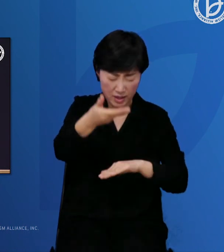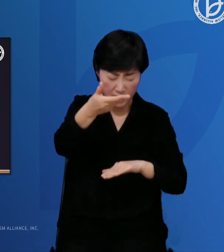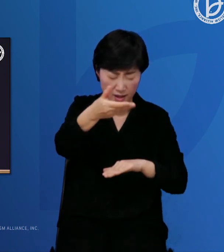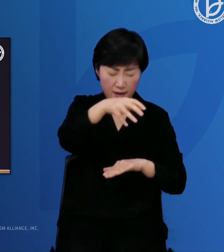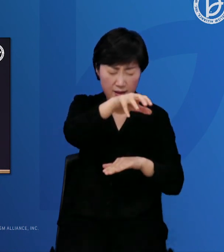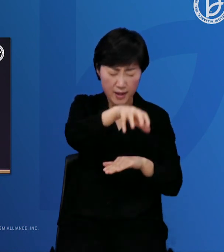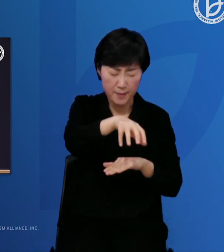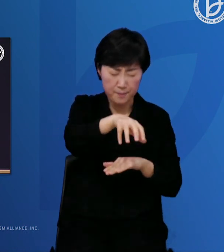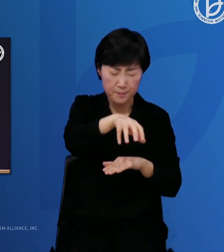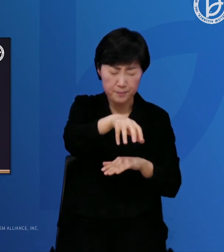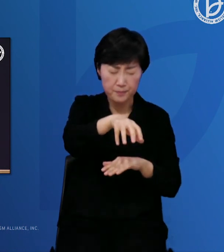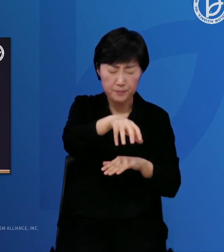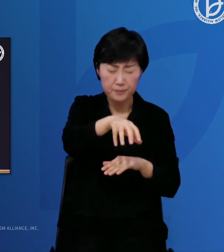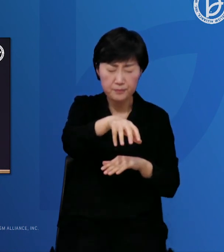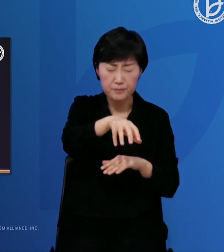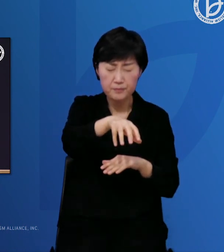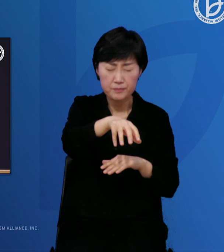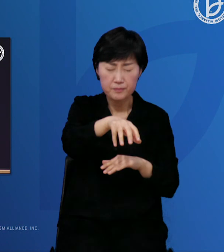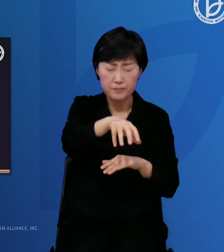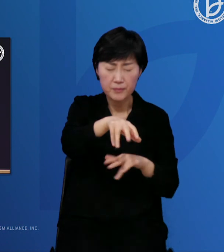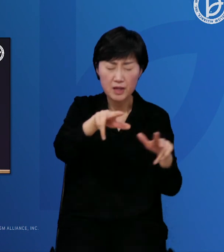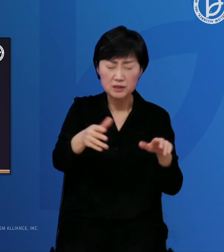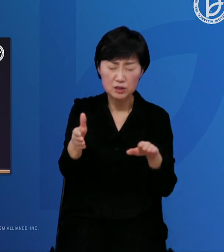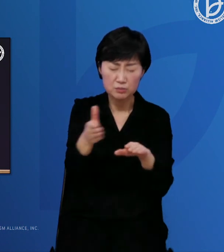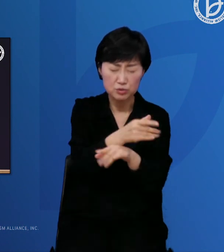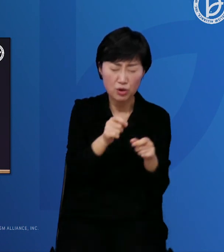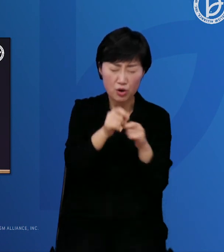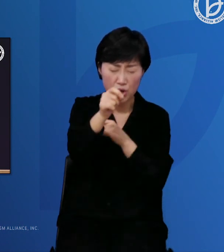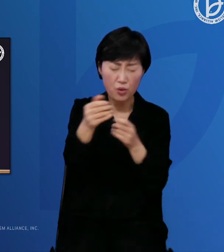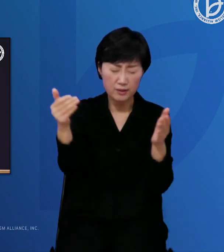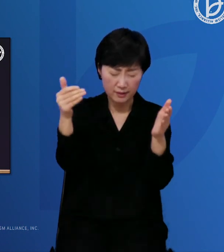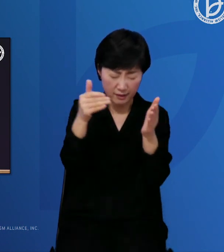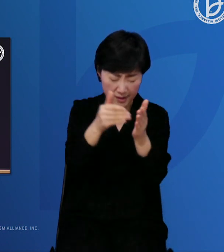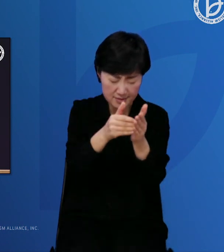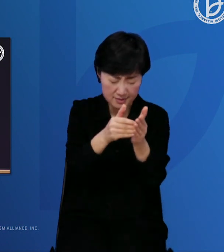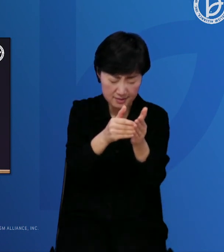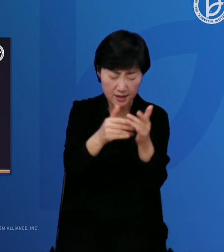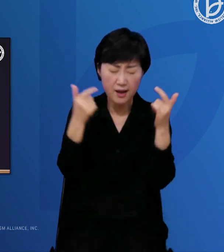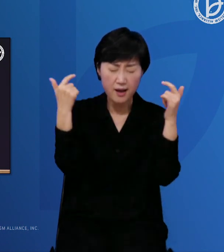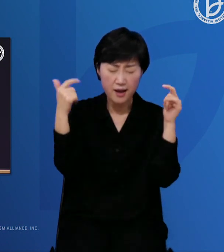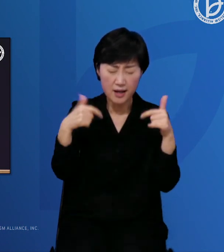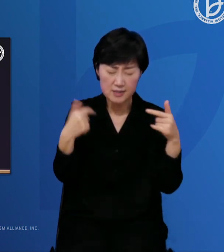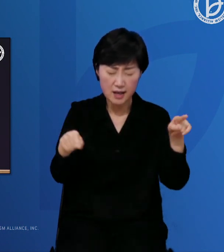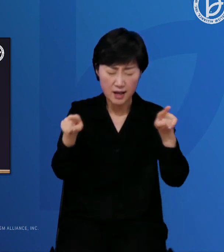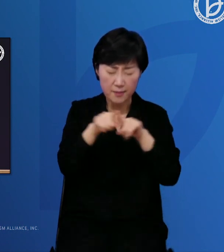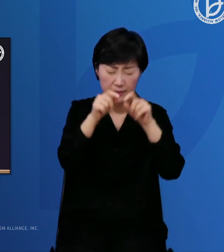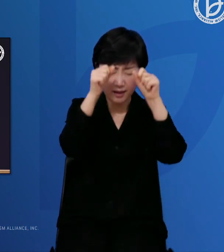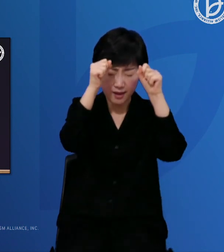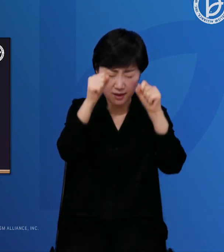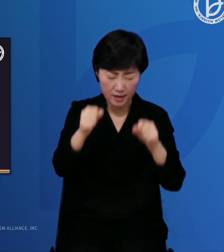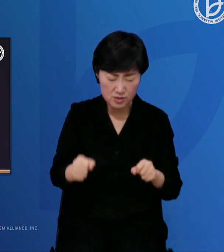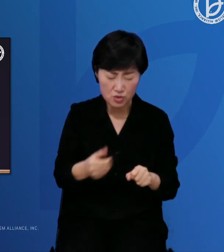that have given this offering with reason, 지금부터 be 영원까지 both now 항상